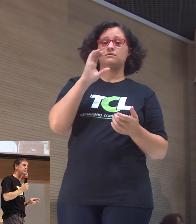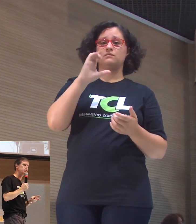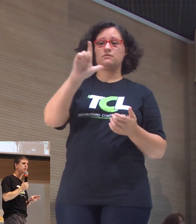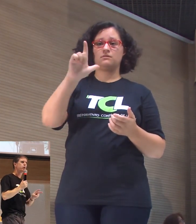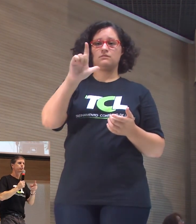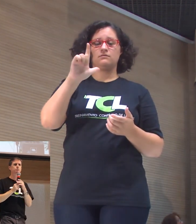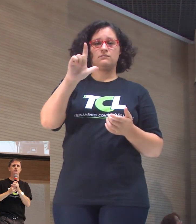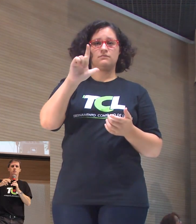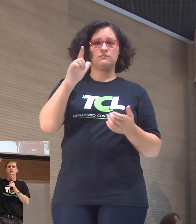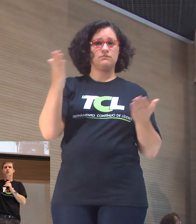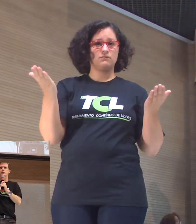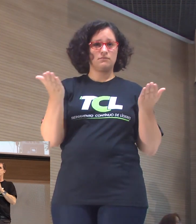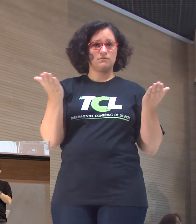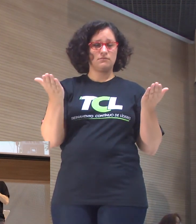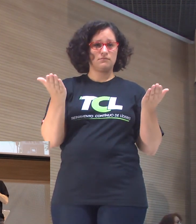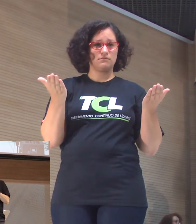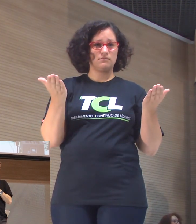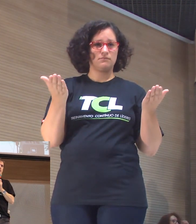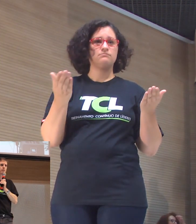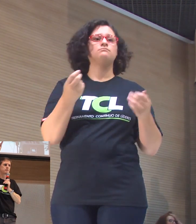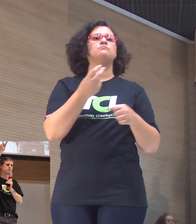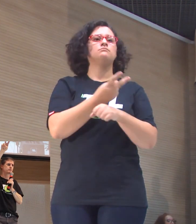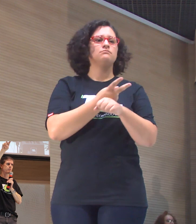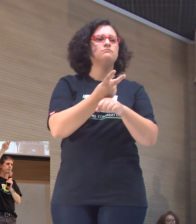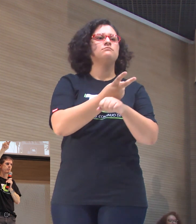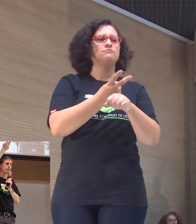vou repetir. Nós buscamos essas duas coisas.